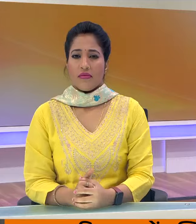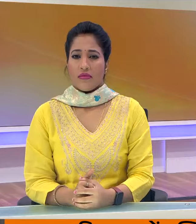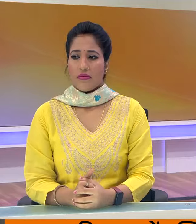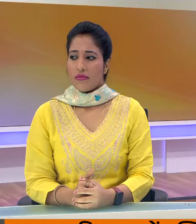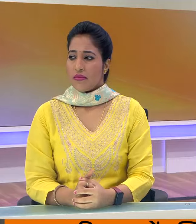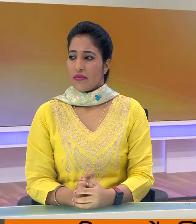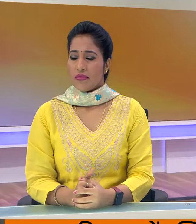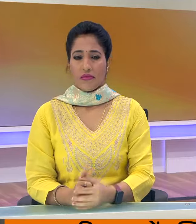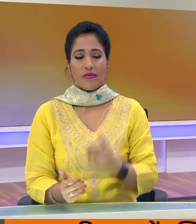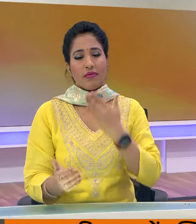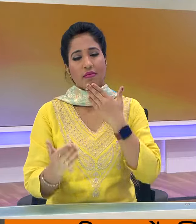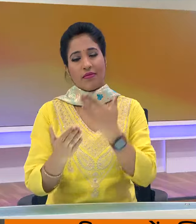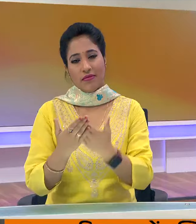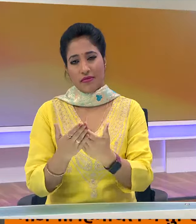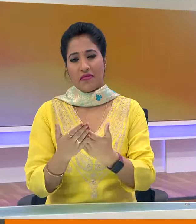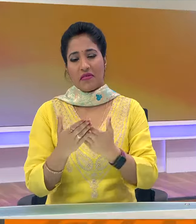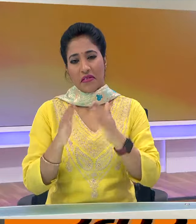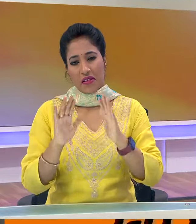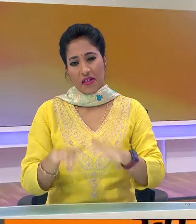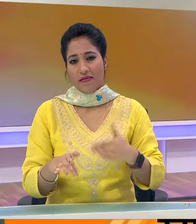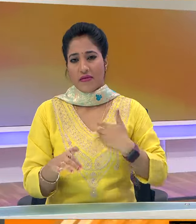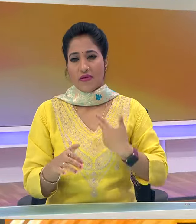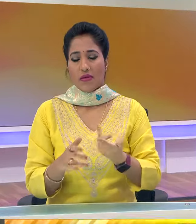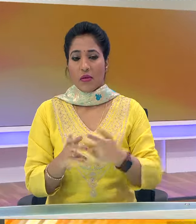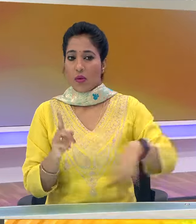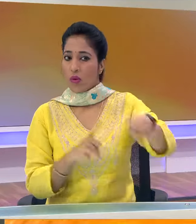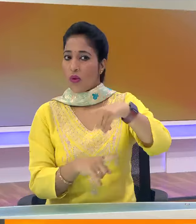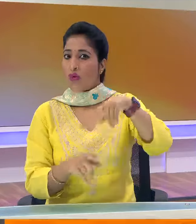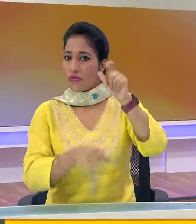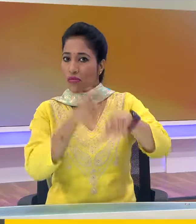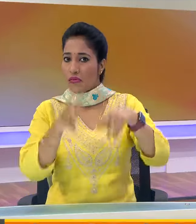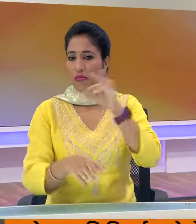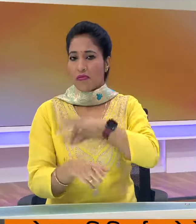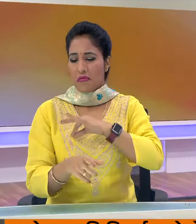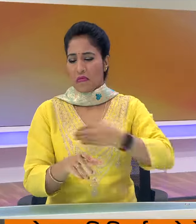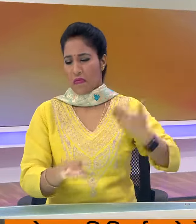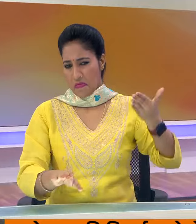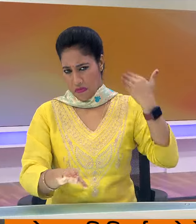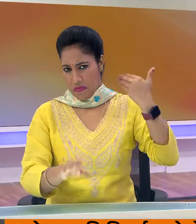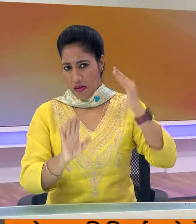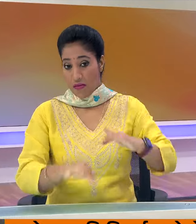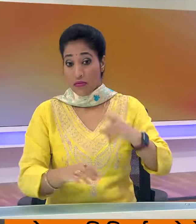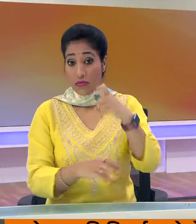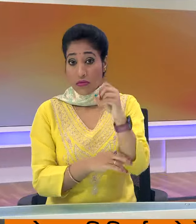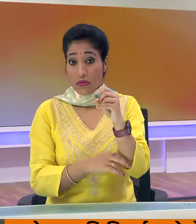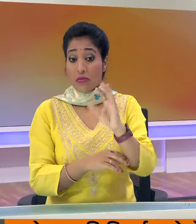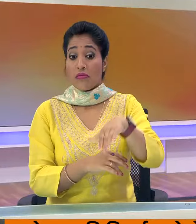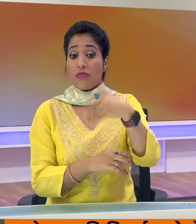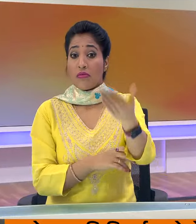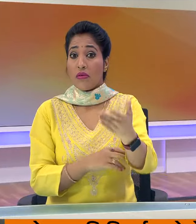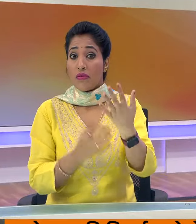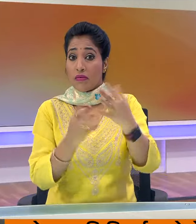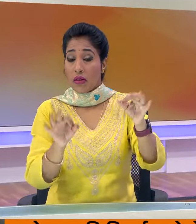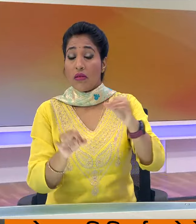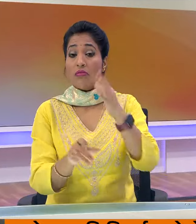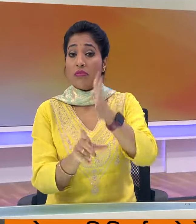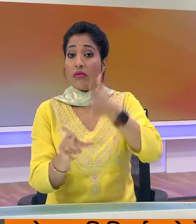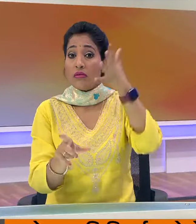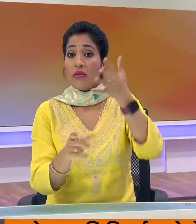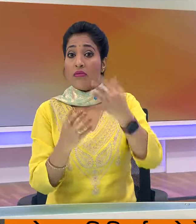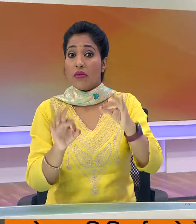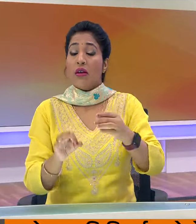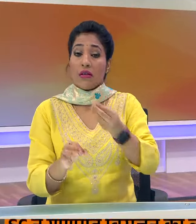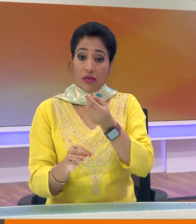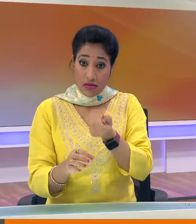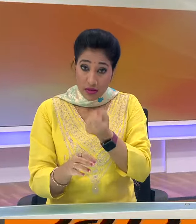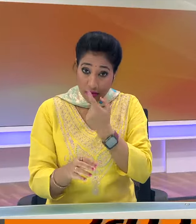इसके लिए उनको मैं धन्यवाद देता हूं और हर आदमी को फायदा होगा, पहले से था ही था। और 70 साल वाला को जो दिया है 5 साल का इंश्योरेंस, ये तो बहुत अच्छा